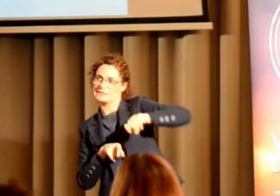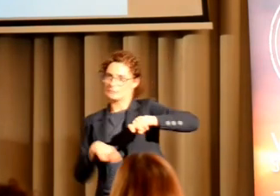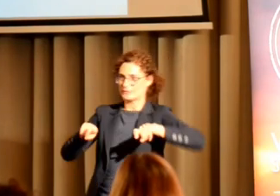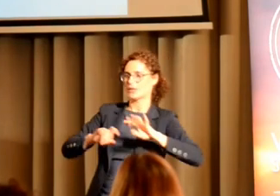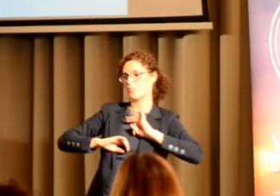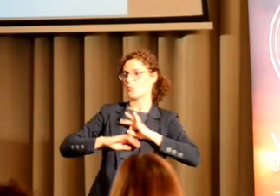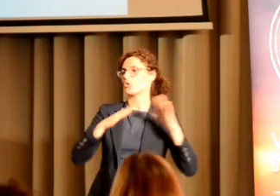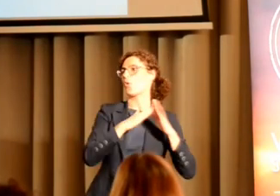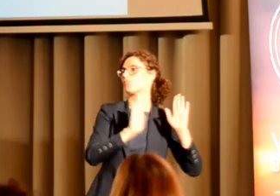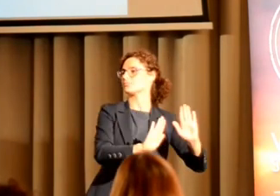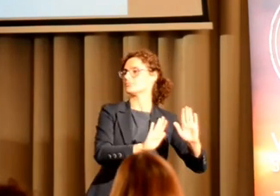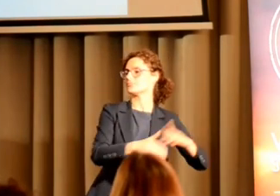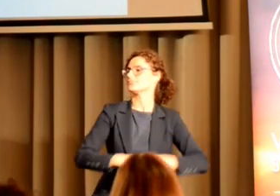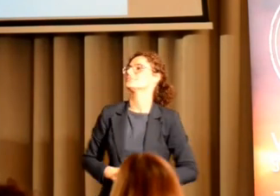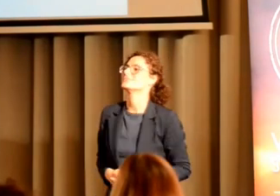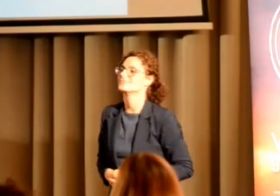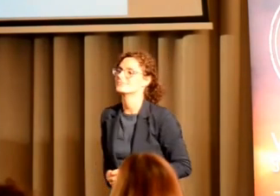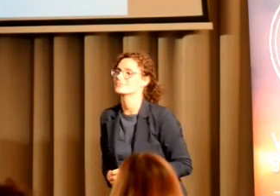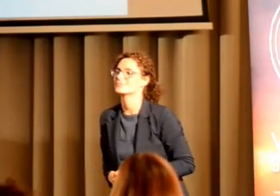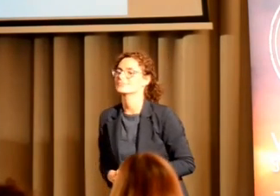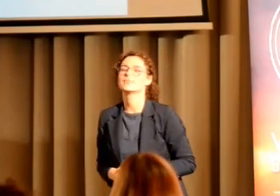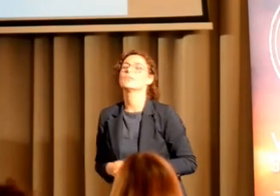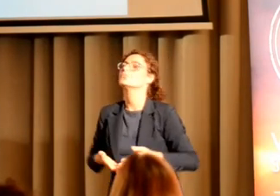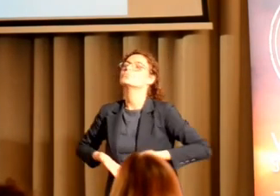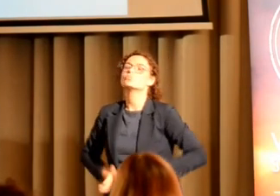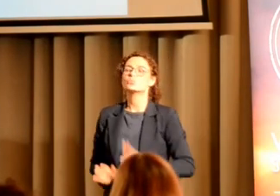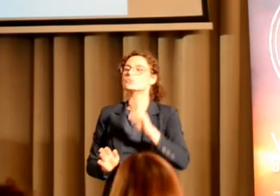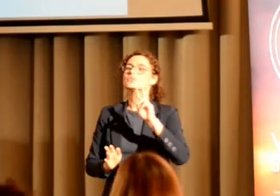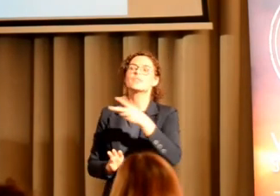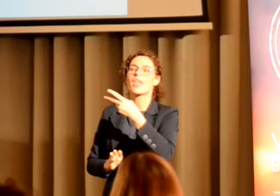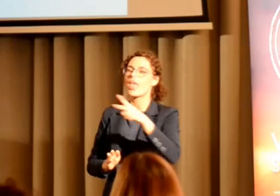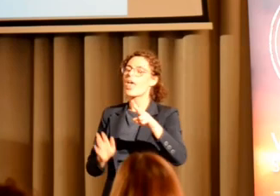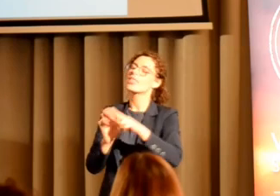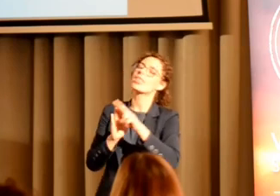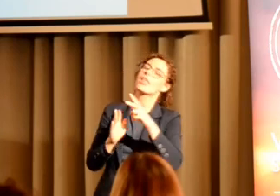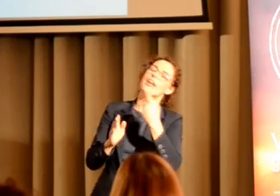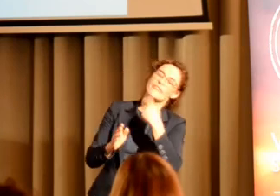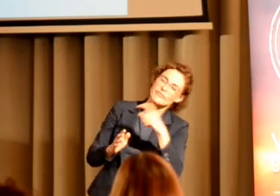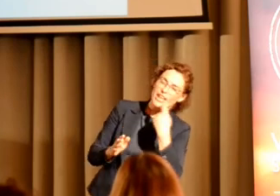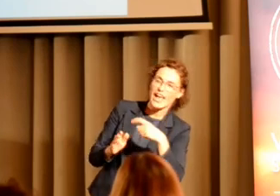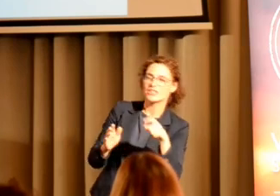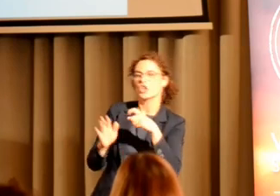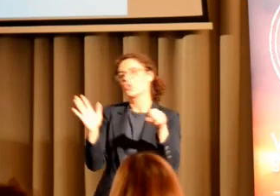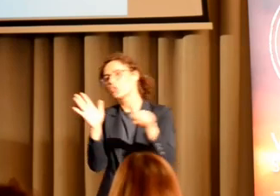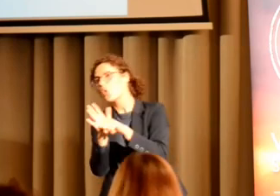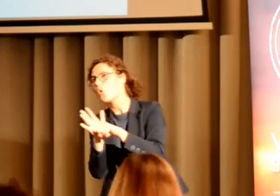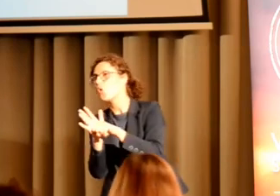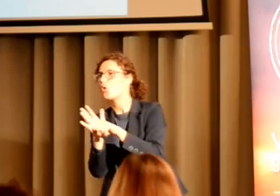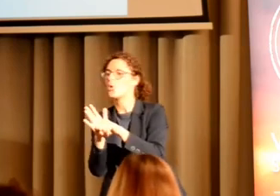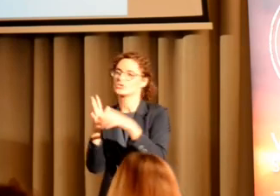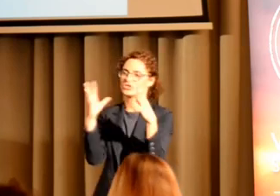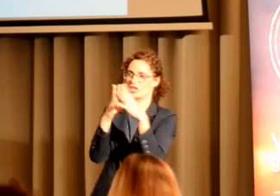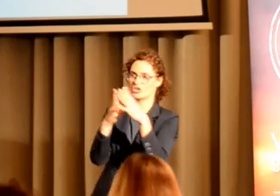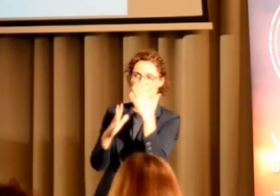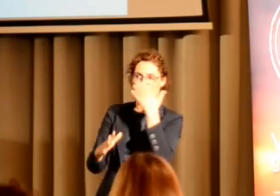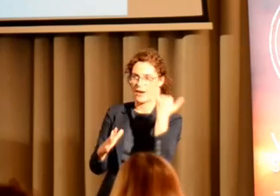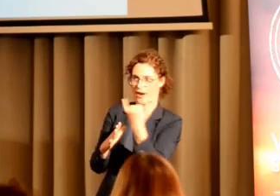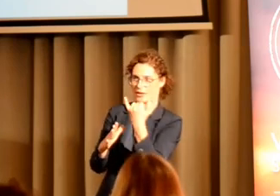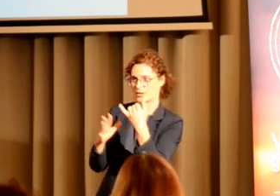Szczenięta rodzą się najczęściej pod koniec kwietnia albo w połowie, do połowy, no do 10